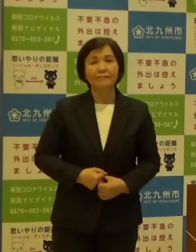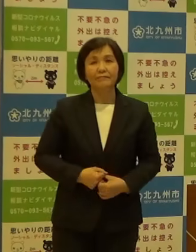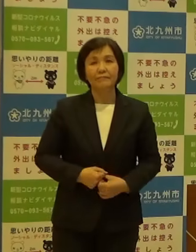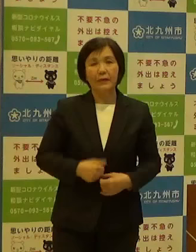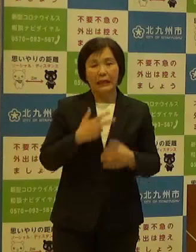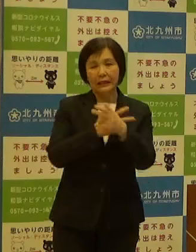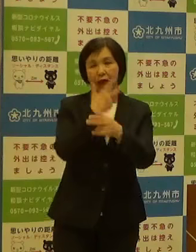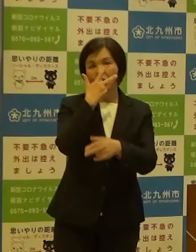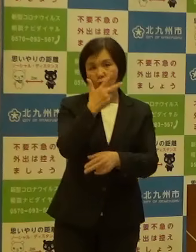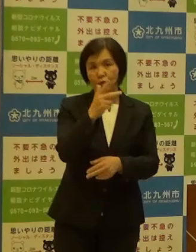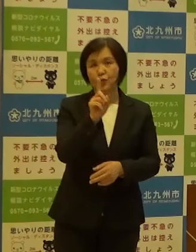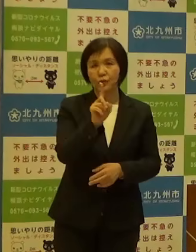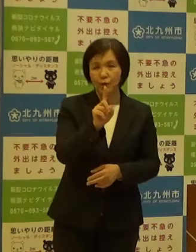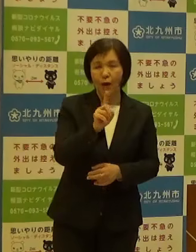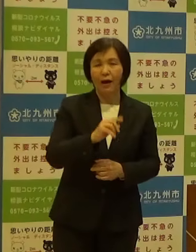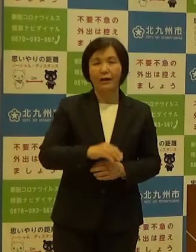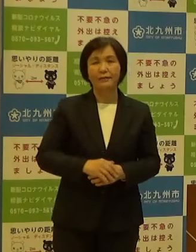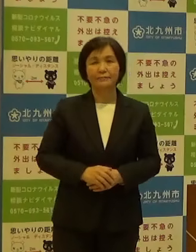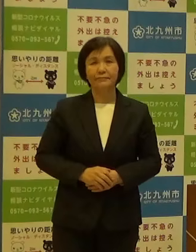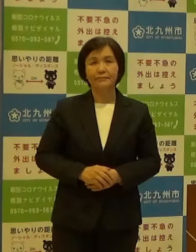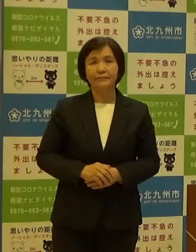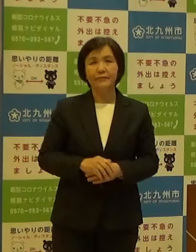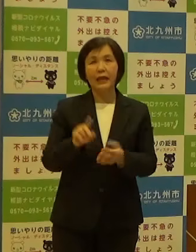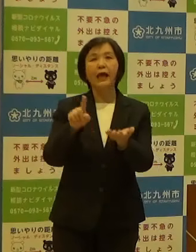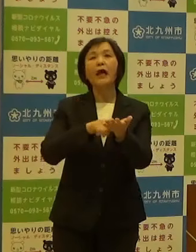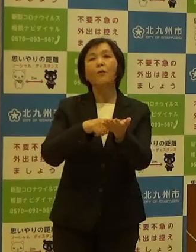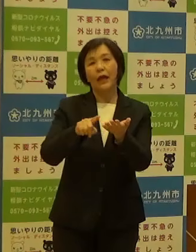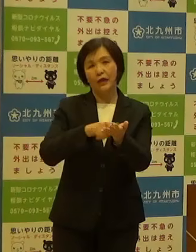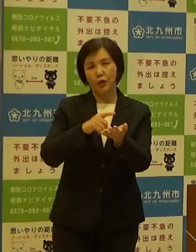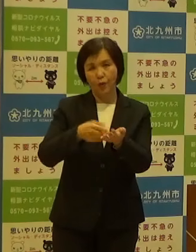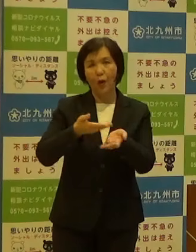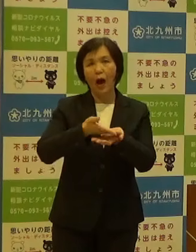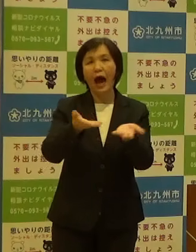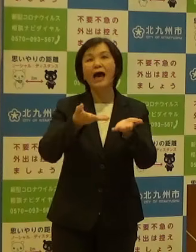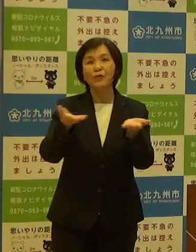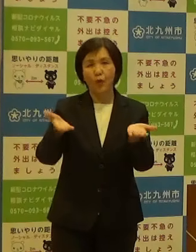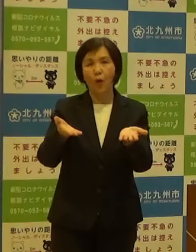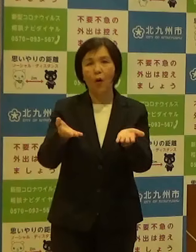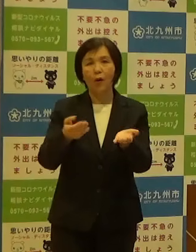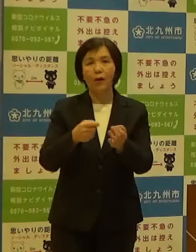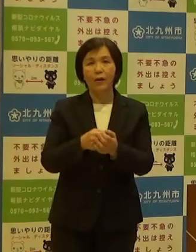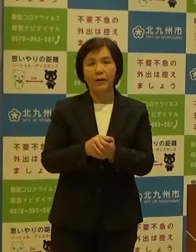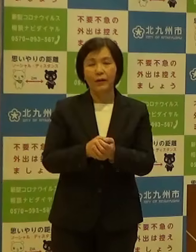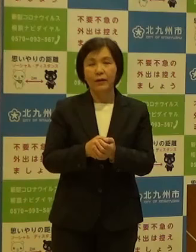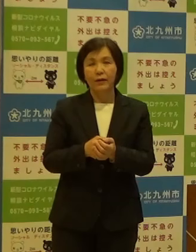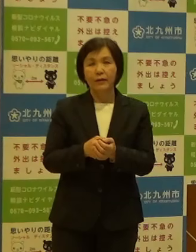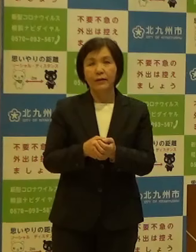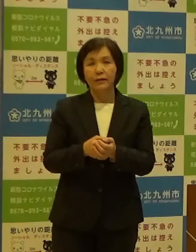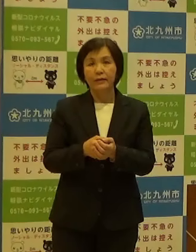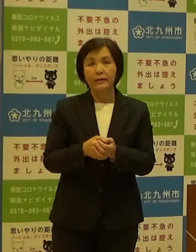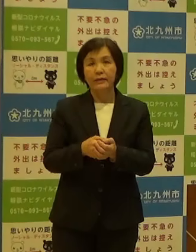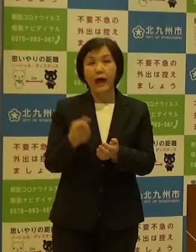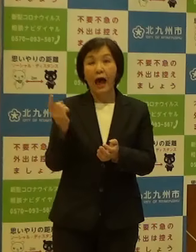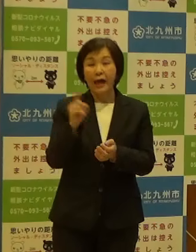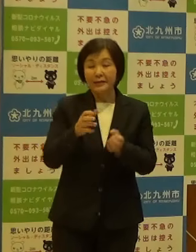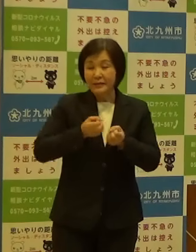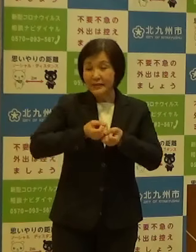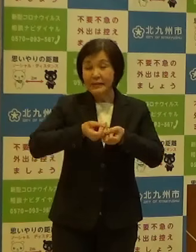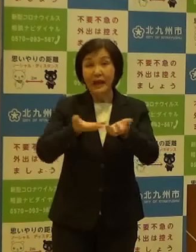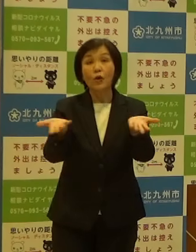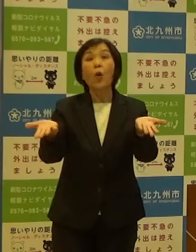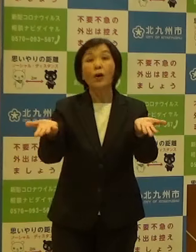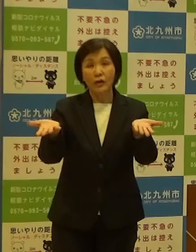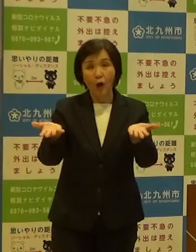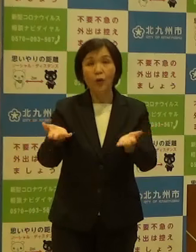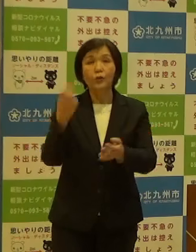北九州市はタブレットの配布を短期間で一斉に行うという方針を確認をしてです